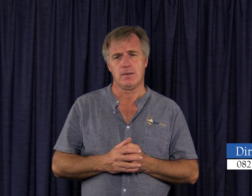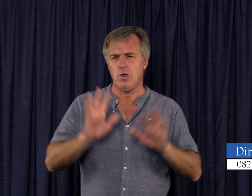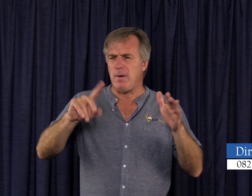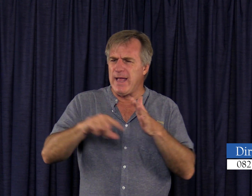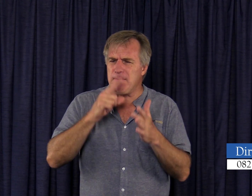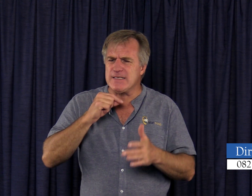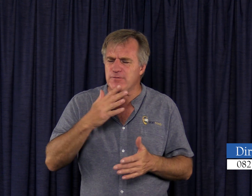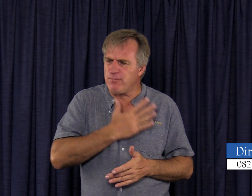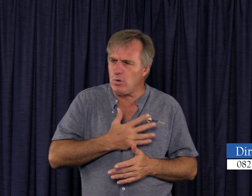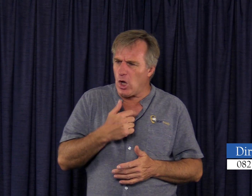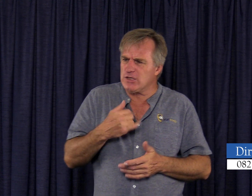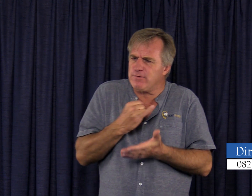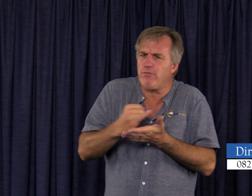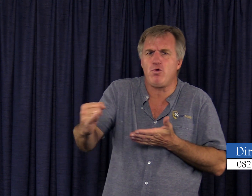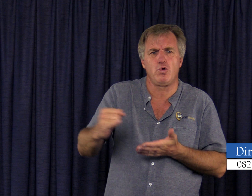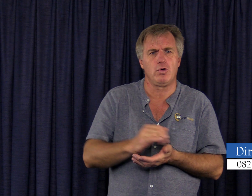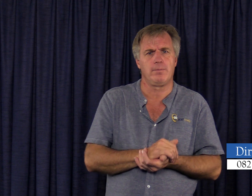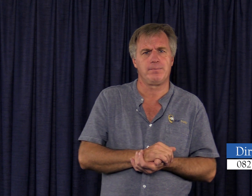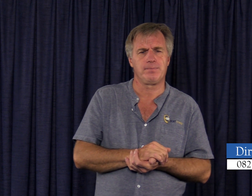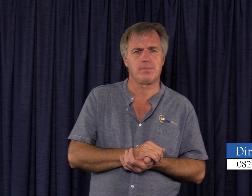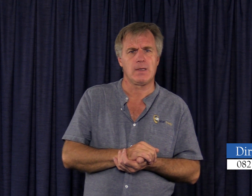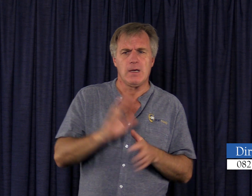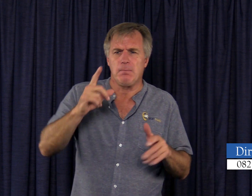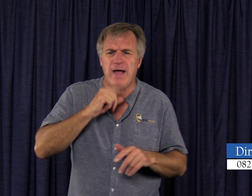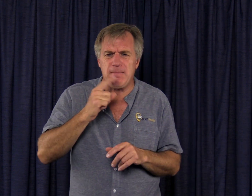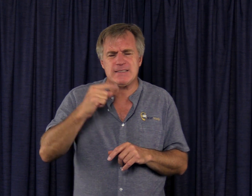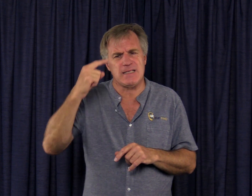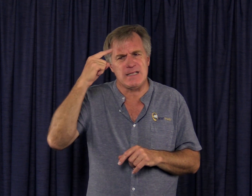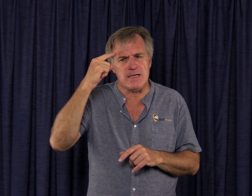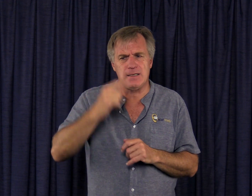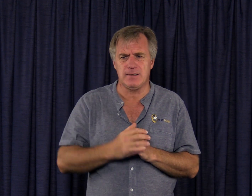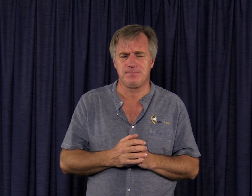Nou, baie mense voel hulle is vervloek. Baie mense dink,